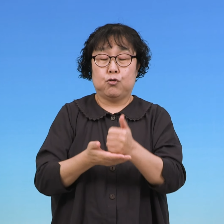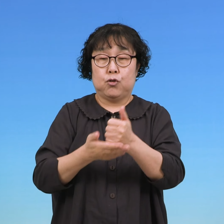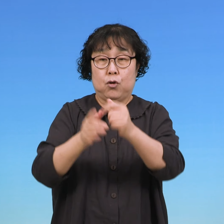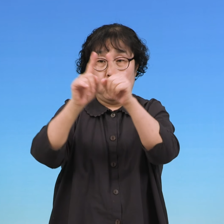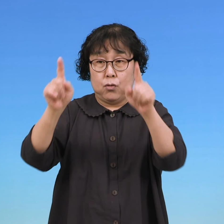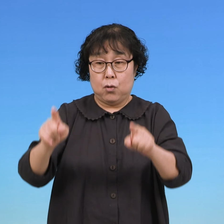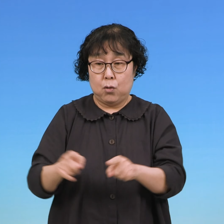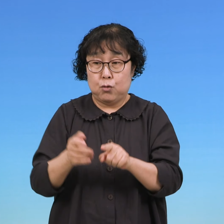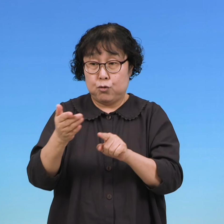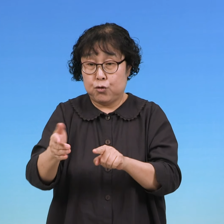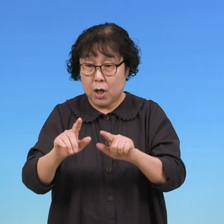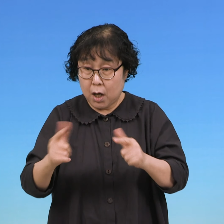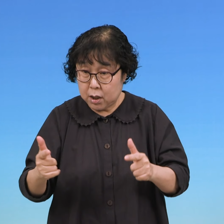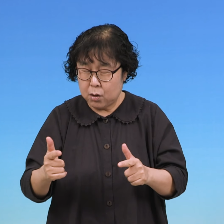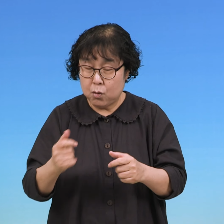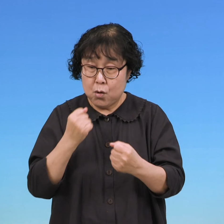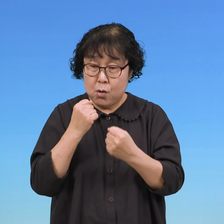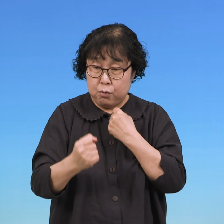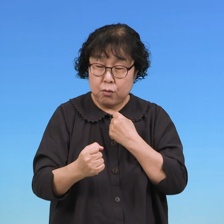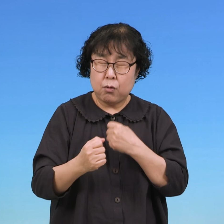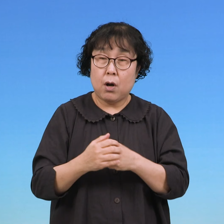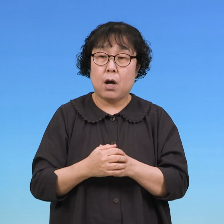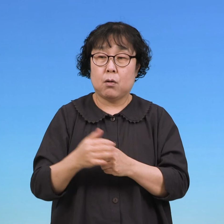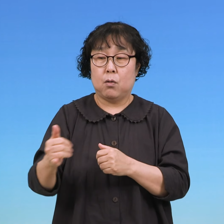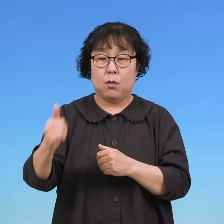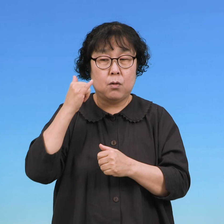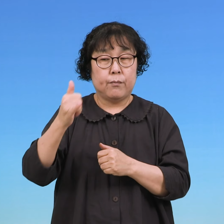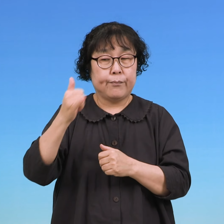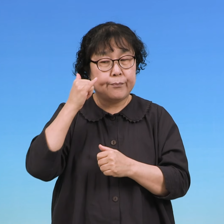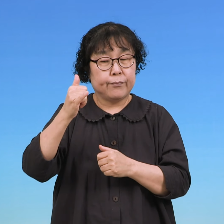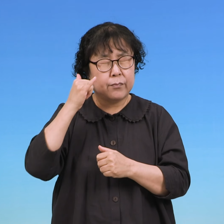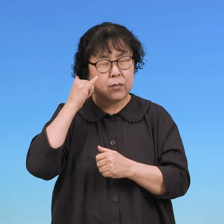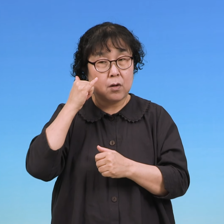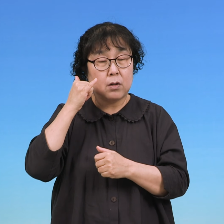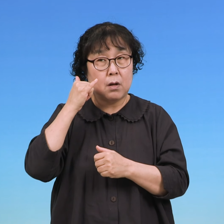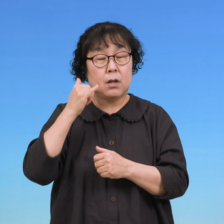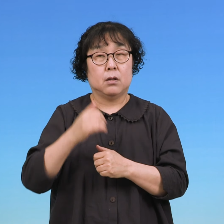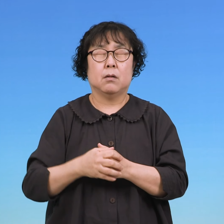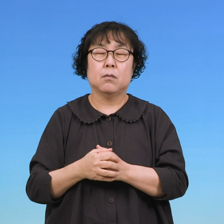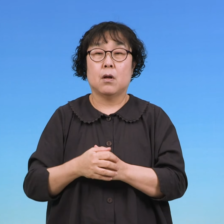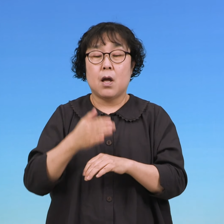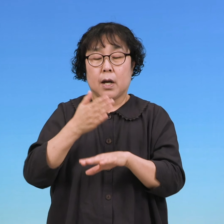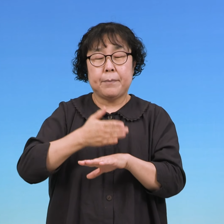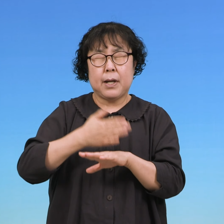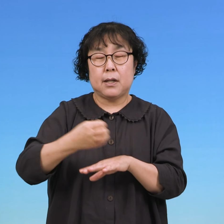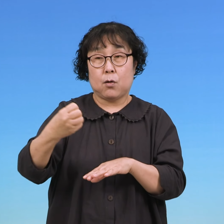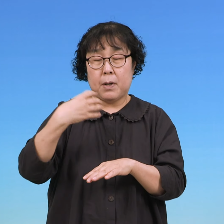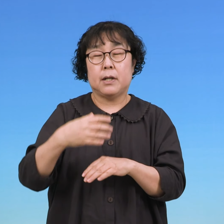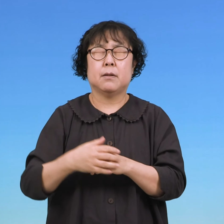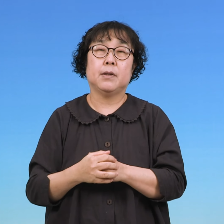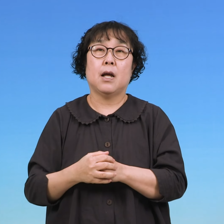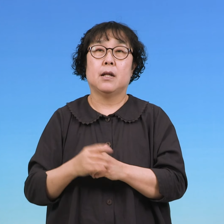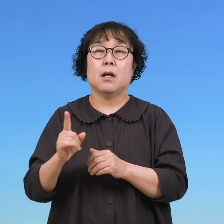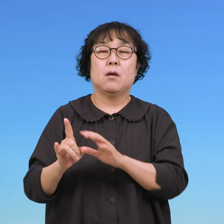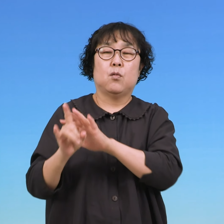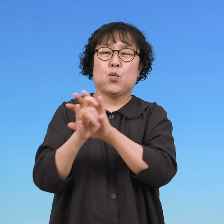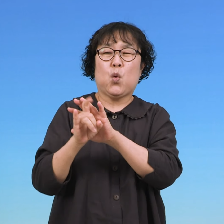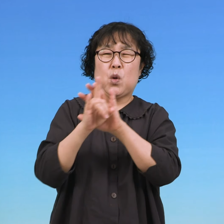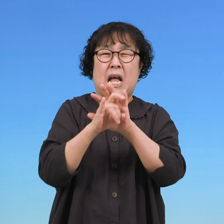말 아닙니까? 거기다가 몇 줄 더 부연 설명을 썼더라. 그때가 마침 이제 그